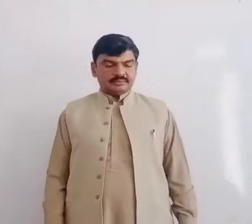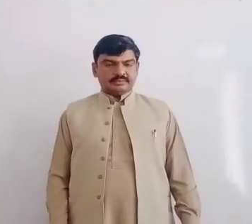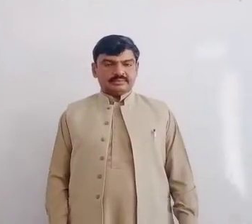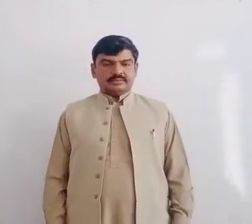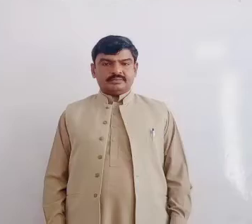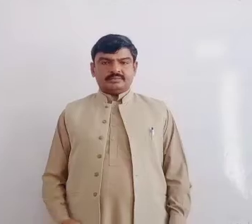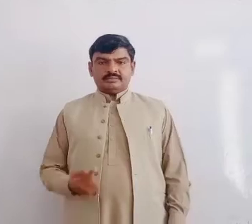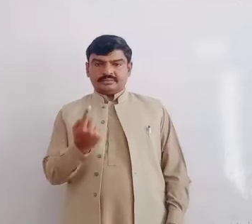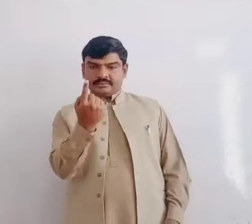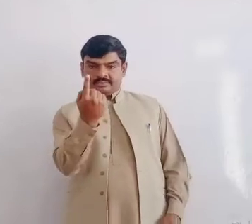नाइट्रोजन,